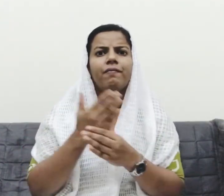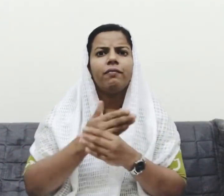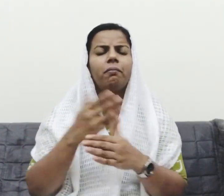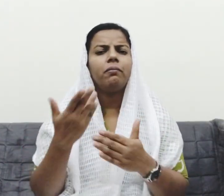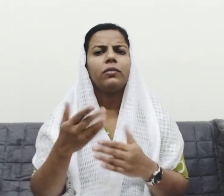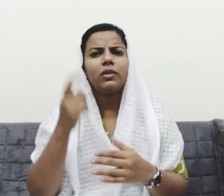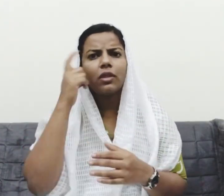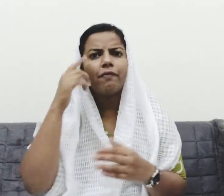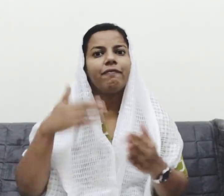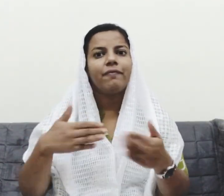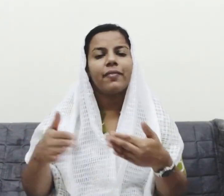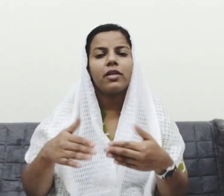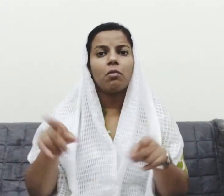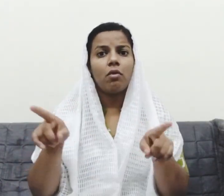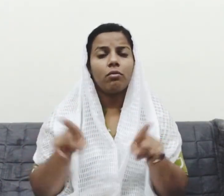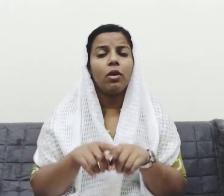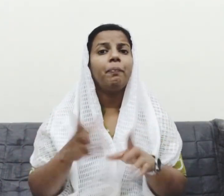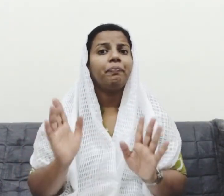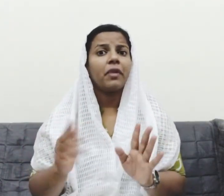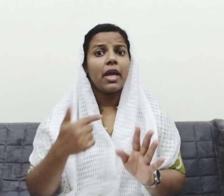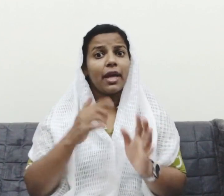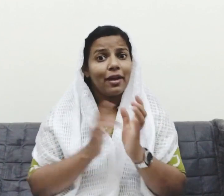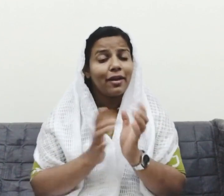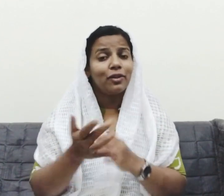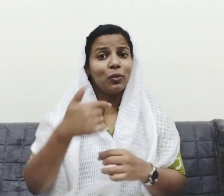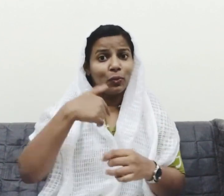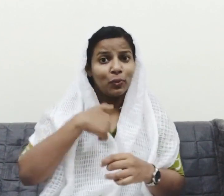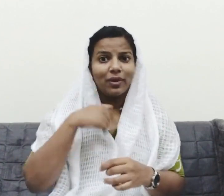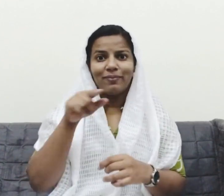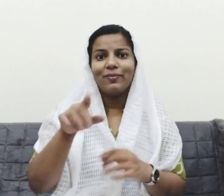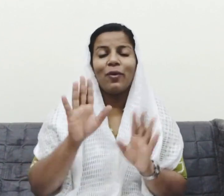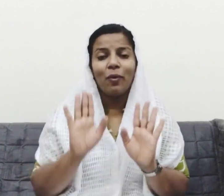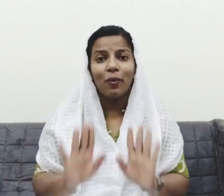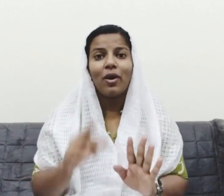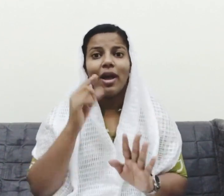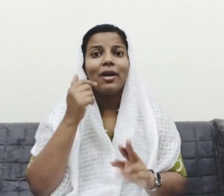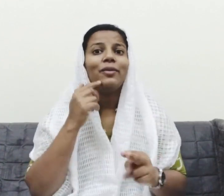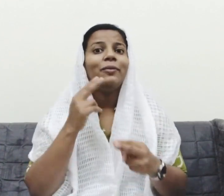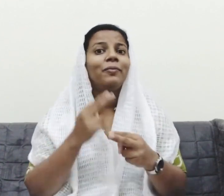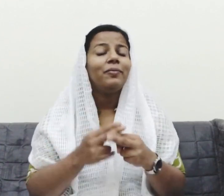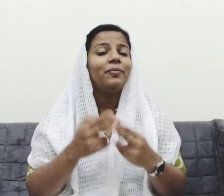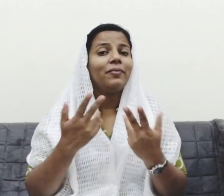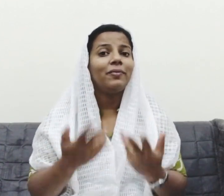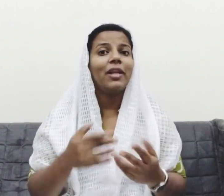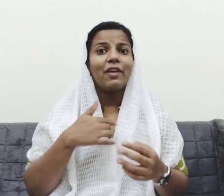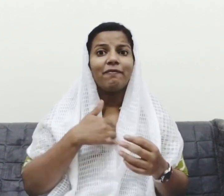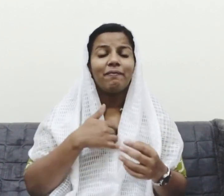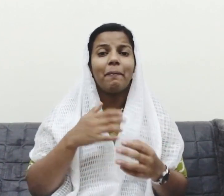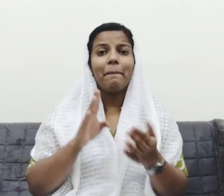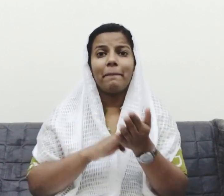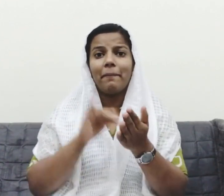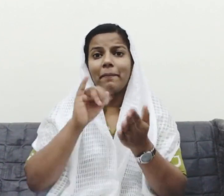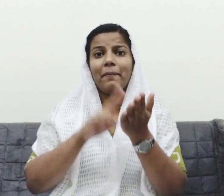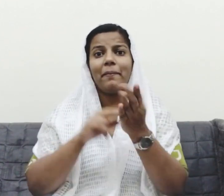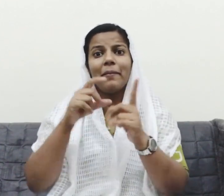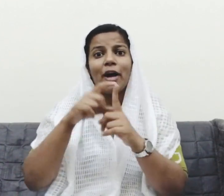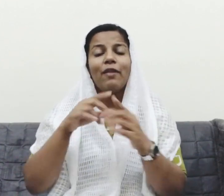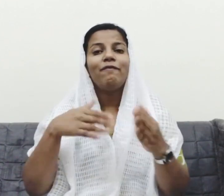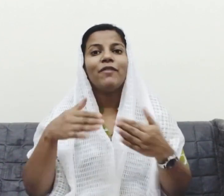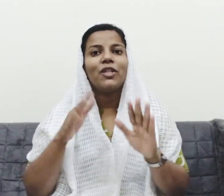പ്രവർത്തിക്കുന്നതും വ്യത്യസ്തമായിരിക്കും. എന്നാൽ അകത്ത് യേശു ഉള്ള ഓരോ വ്യക്തികളും അവരുടെ ചിന്താഗതികൾക്ക് ദൈവവചന പ്രകാരം